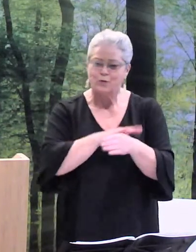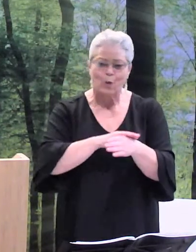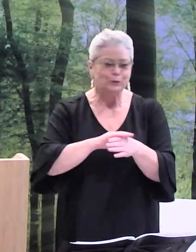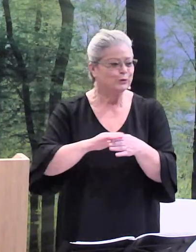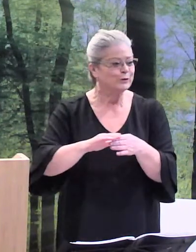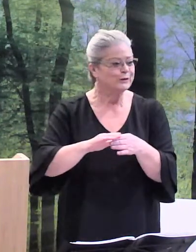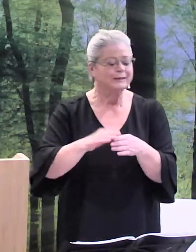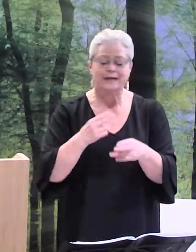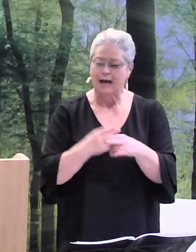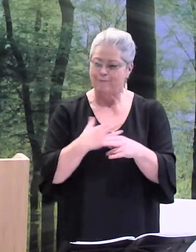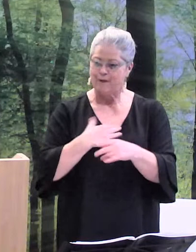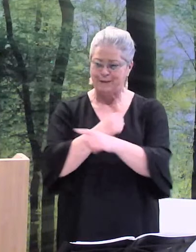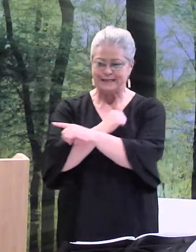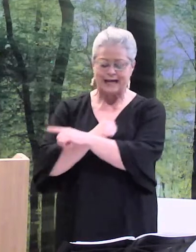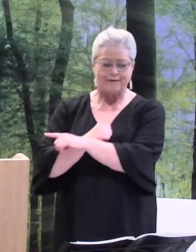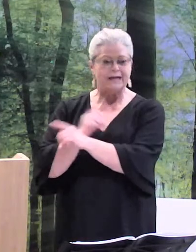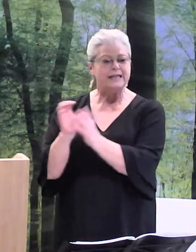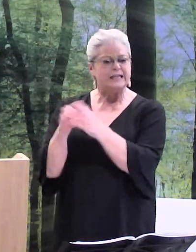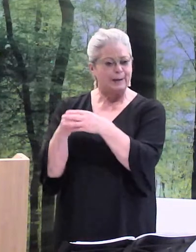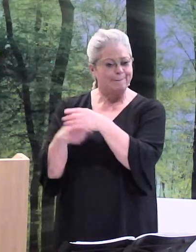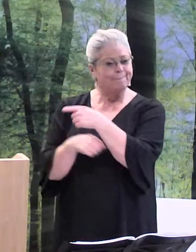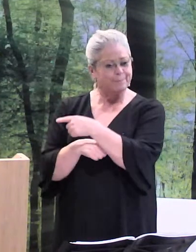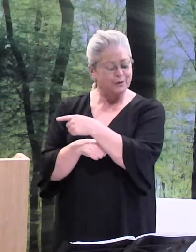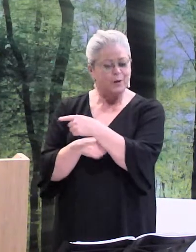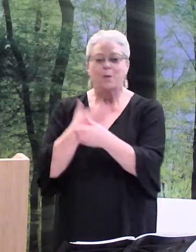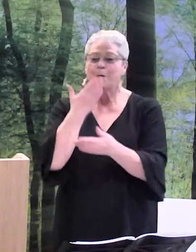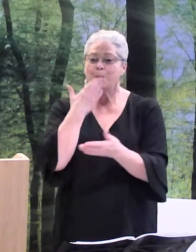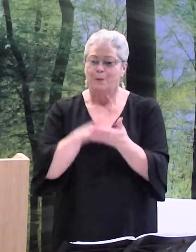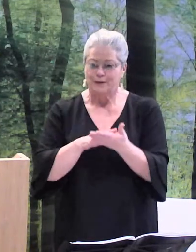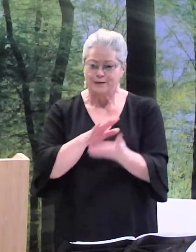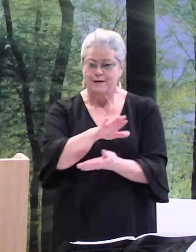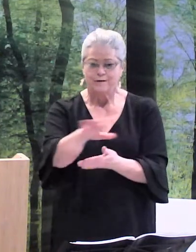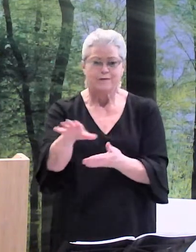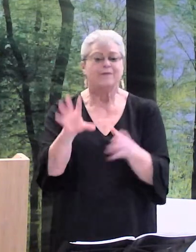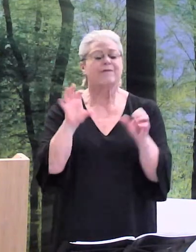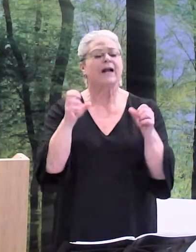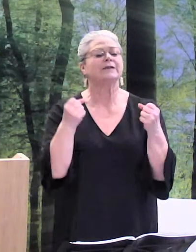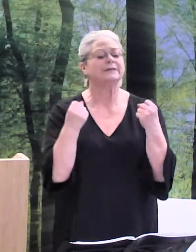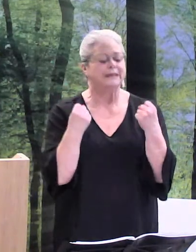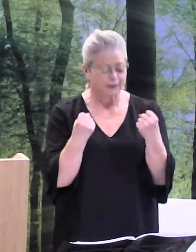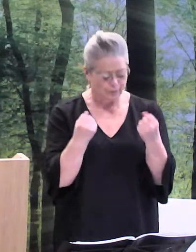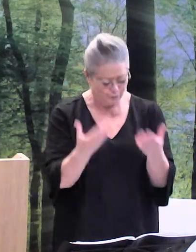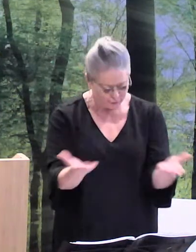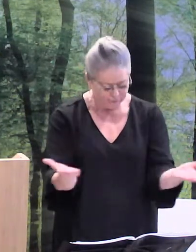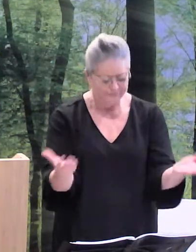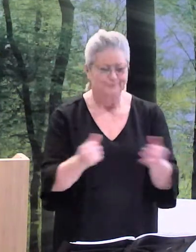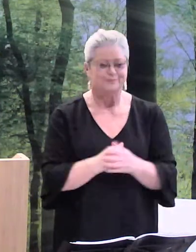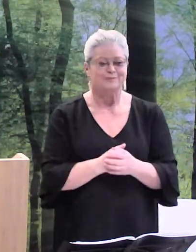En in naam van mezelf en gans mijn team wens ik u allemaal nog heel veel sterkte toe.